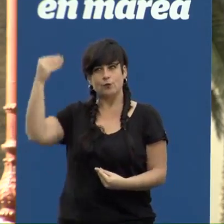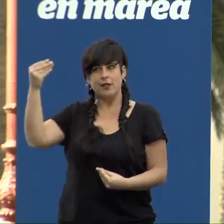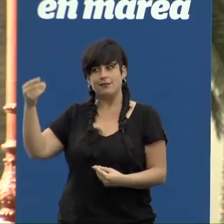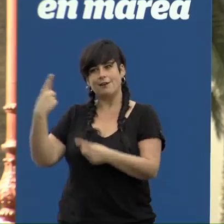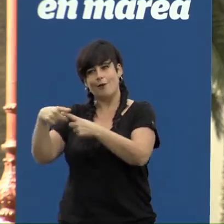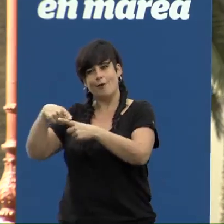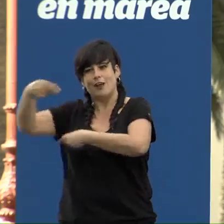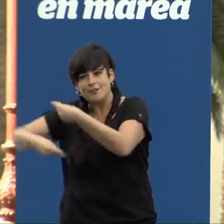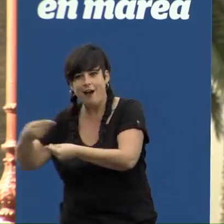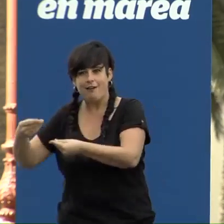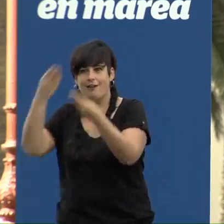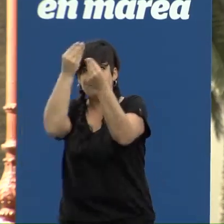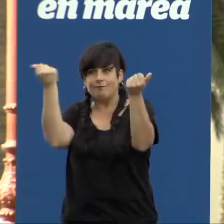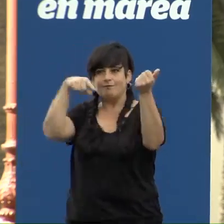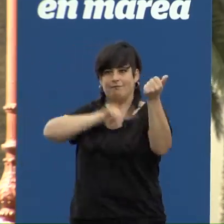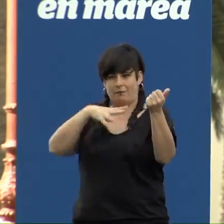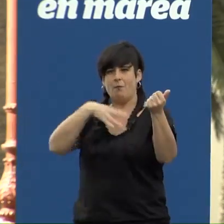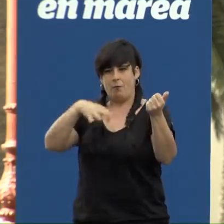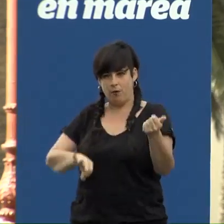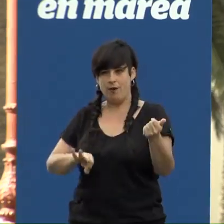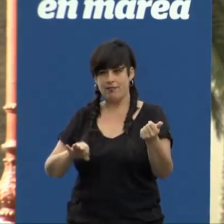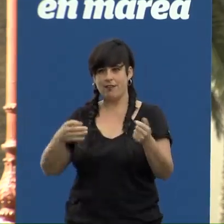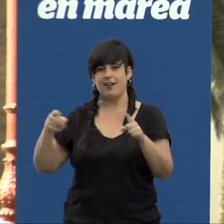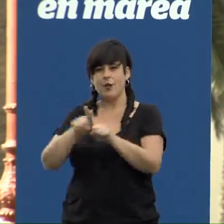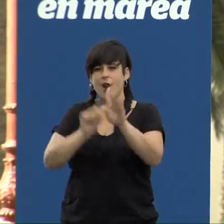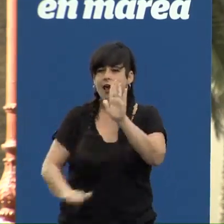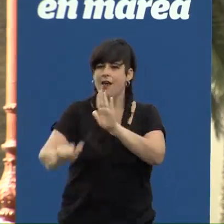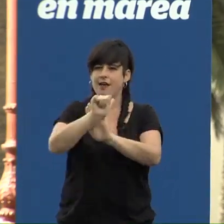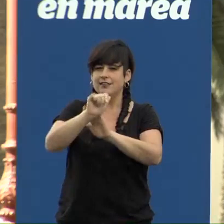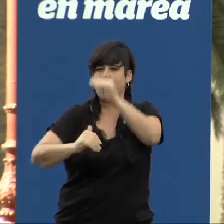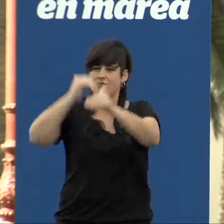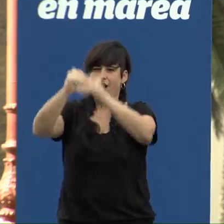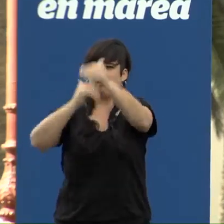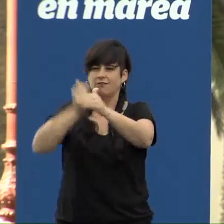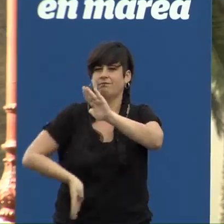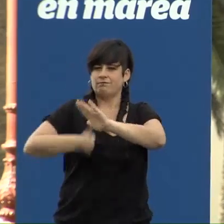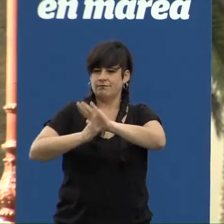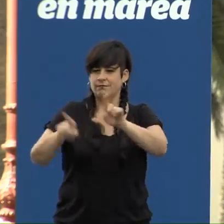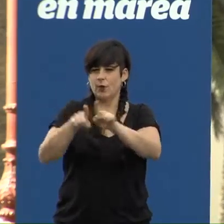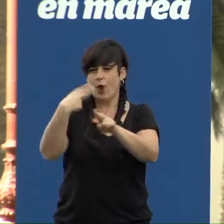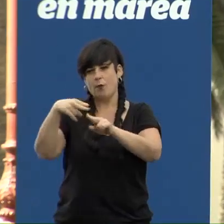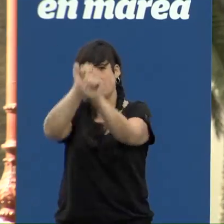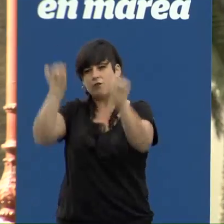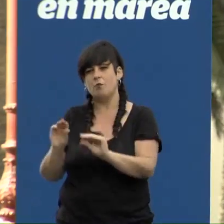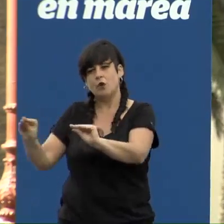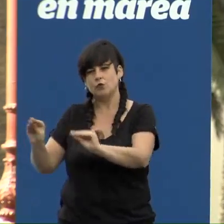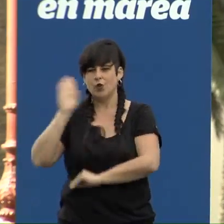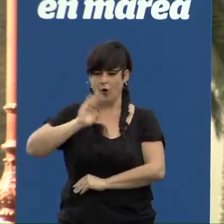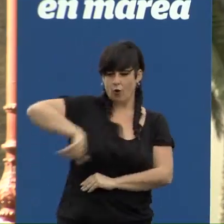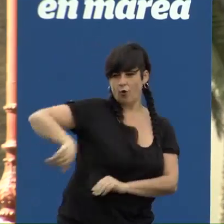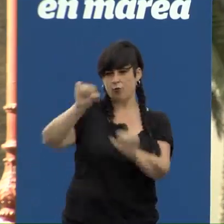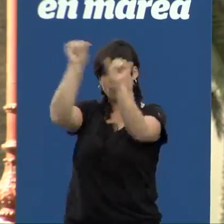anos, queren que esquezamos a estafa a gran escala continuada como xeito de facer política, a corrupción como forma de